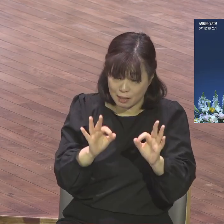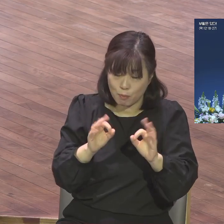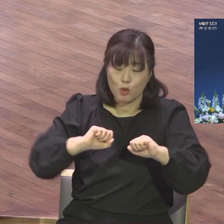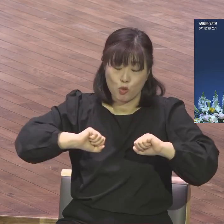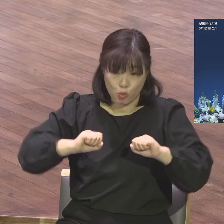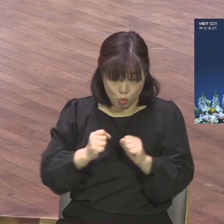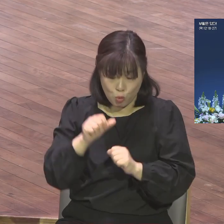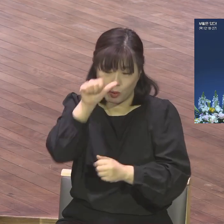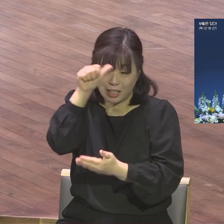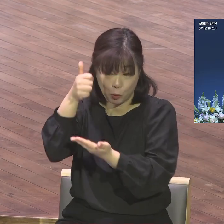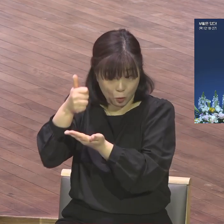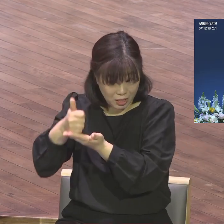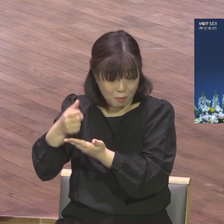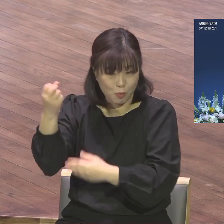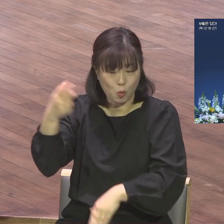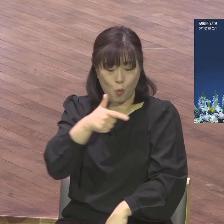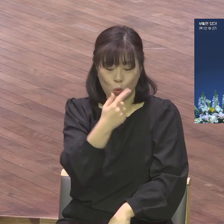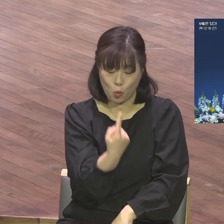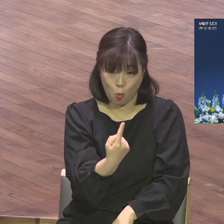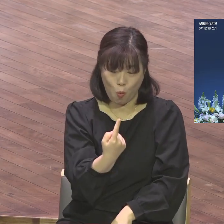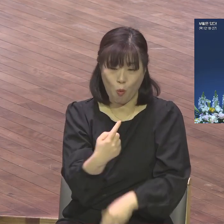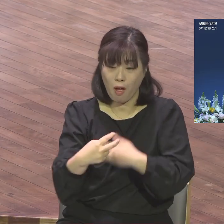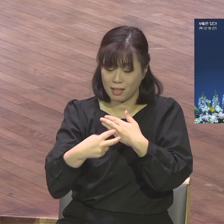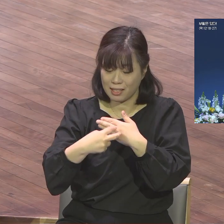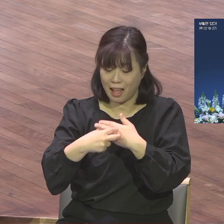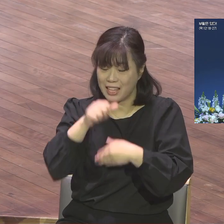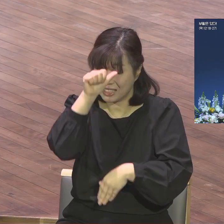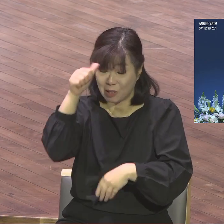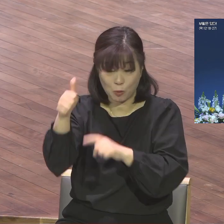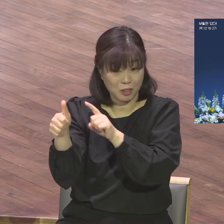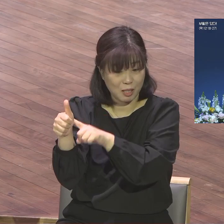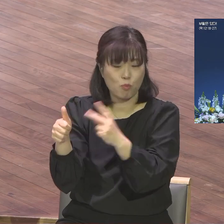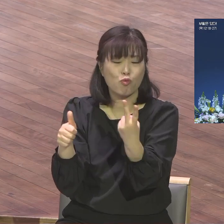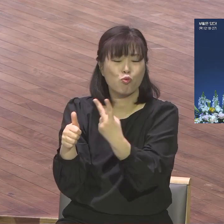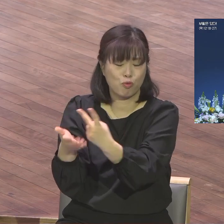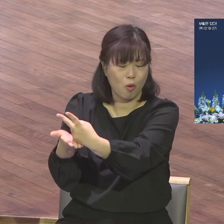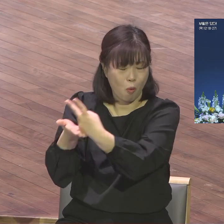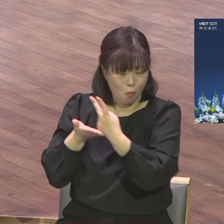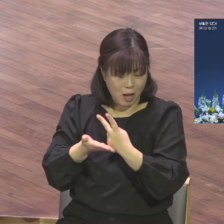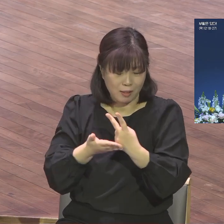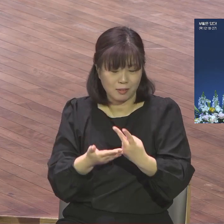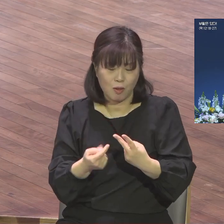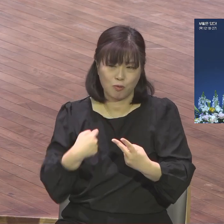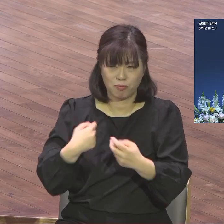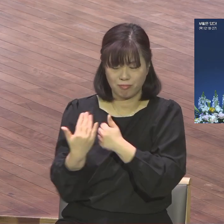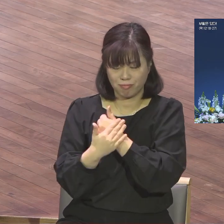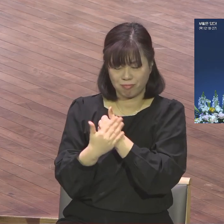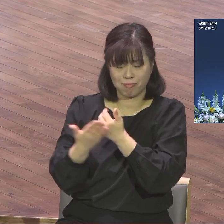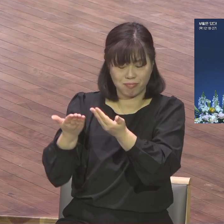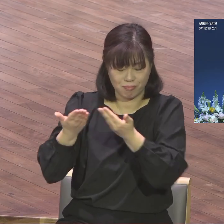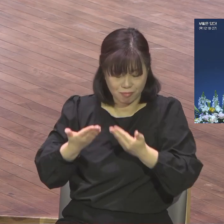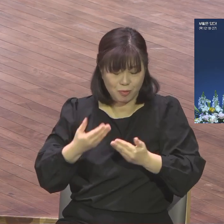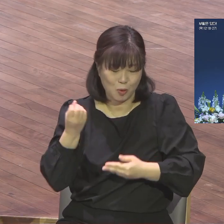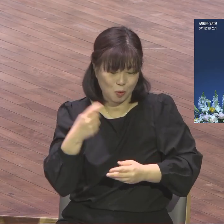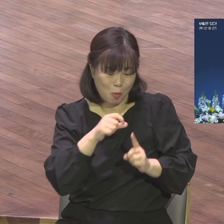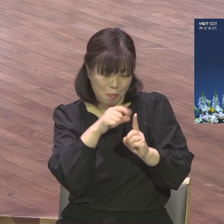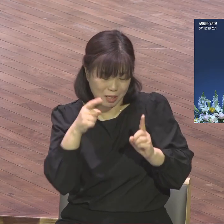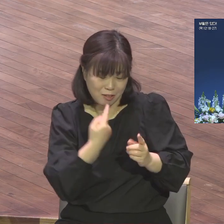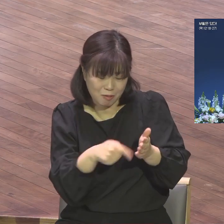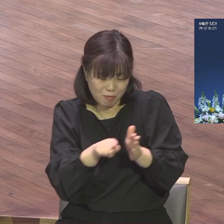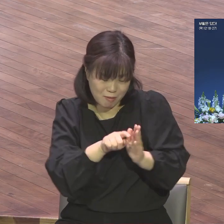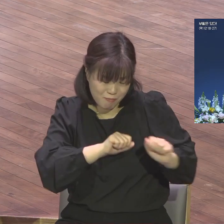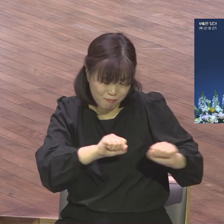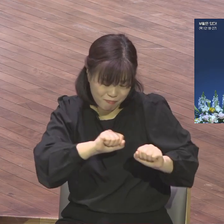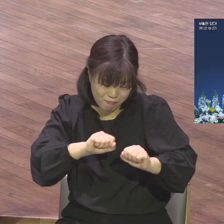선교의 시간표상 하나님께서 이슬람 복음화를 위해서 우리 교회를 사용하고 계시는